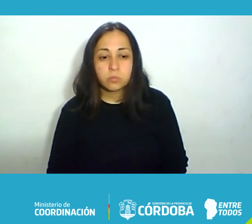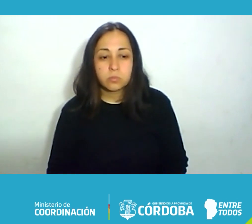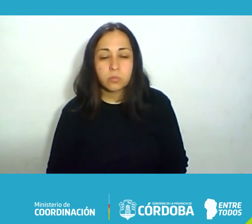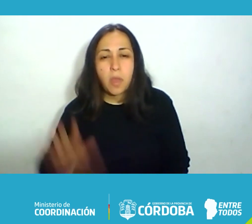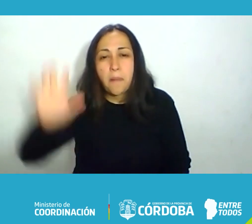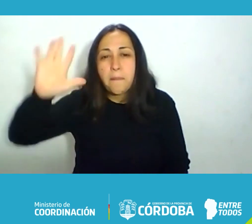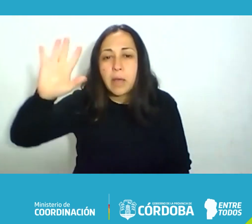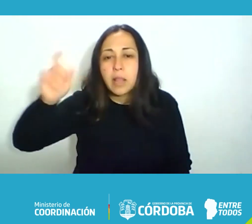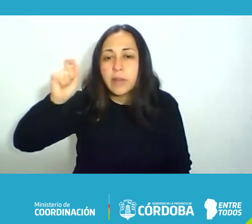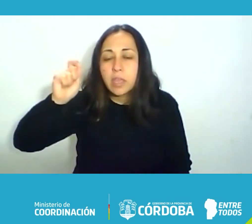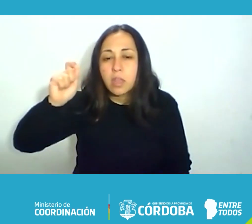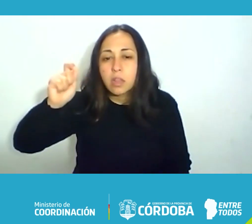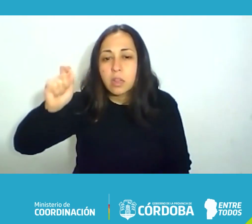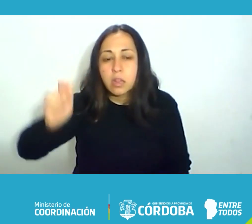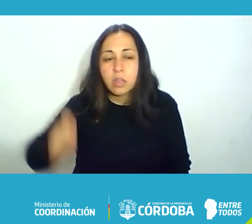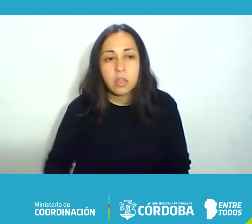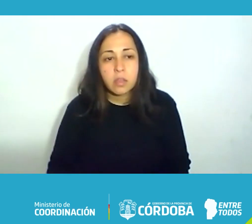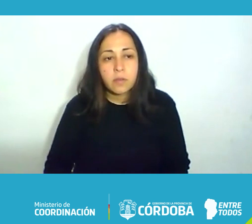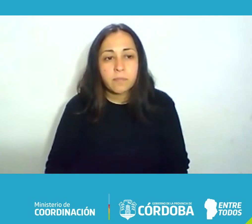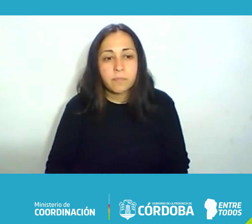Está pidiendo la palabra